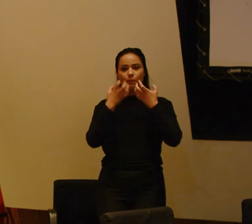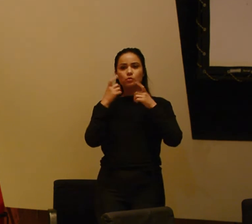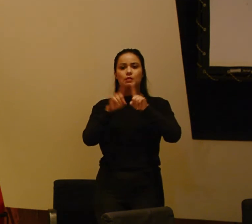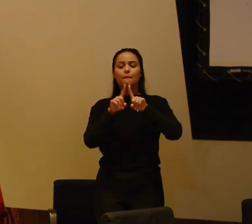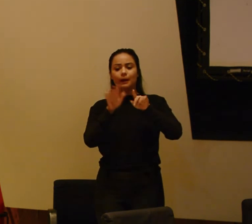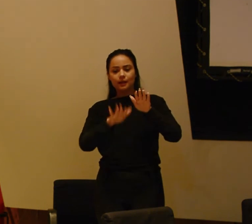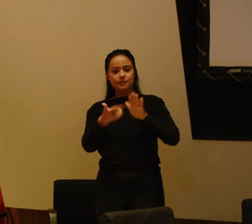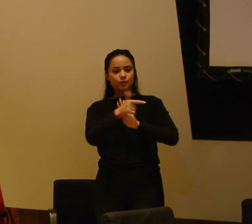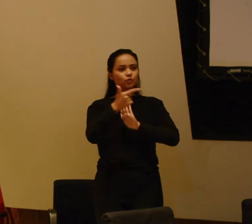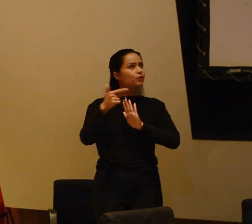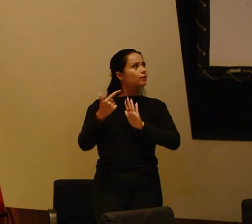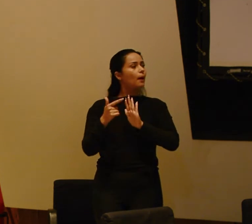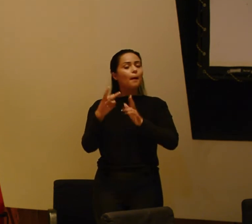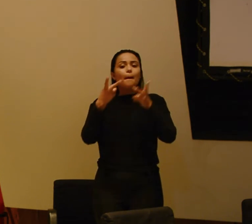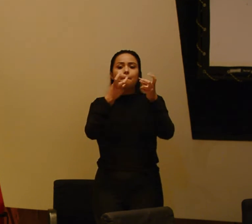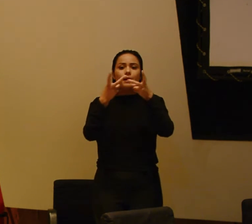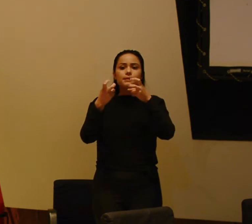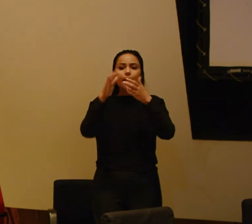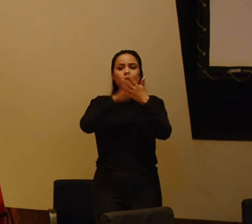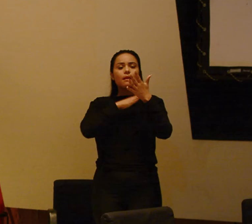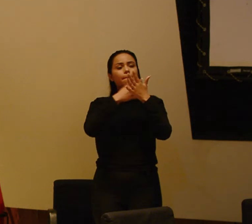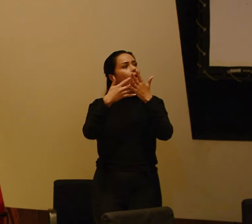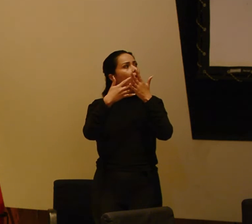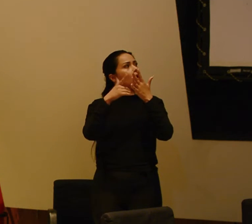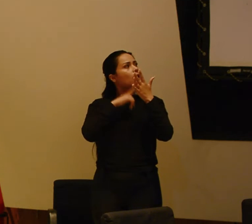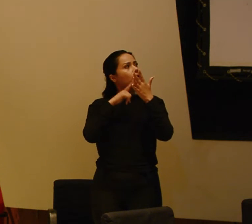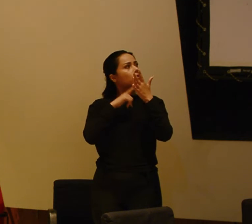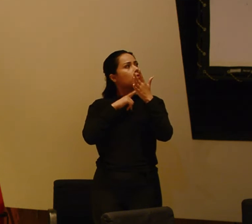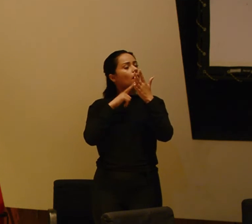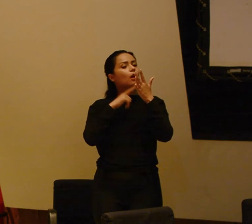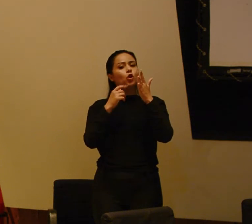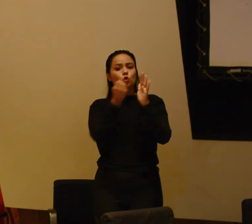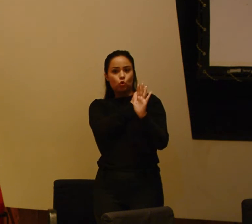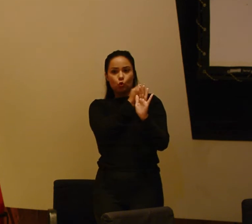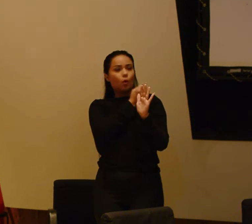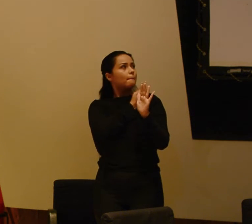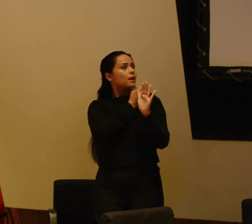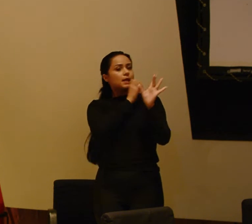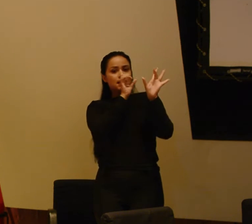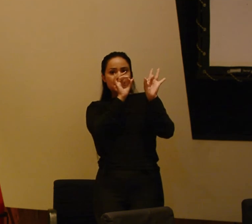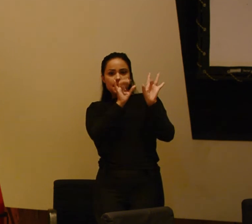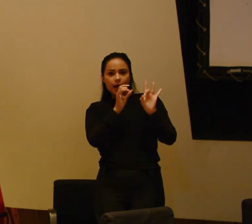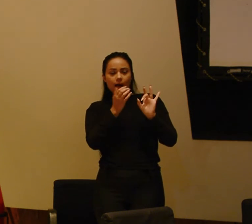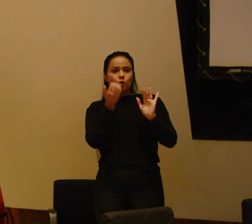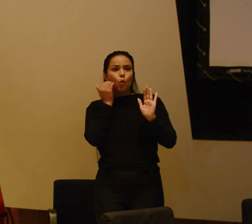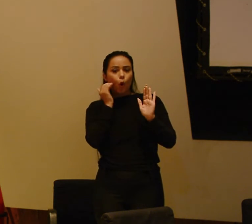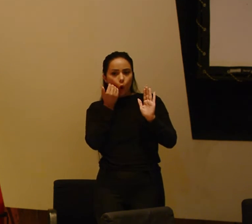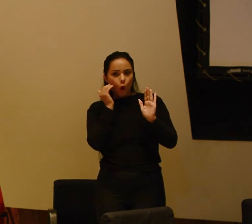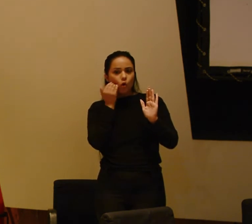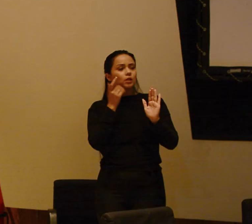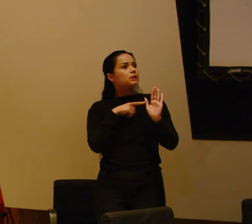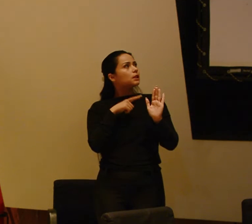crianças que não tiveram, a gente percebe aqui na tabela, onde a gente tem esses números que estão destacados em rosa, são os que